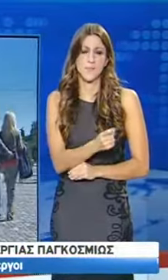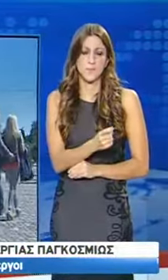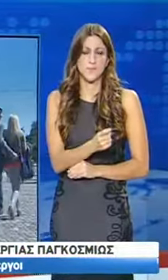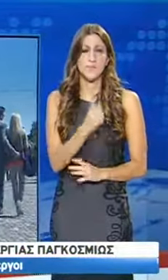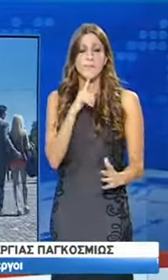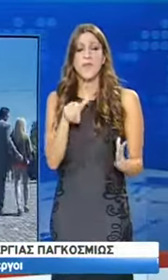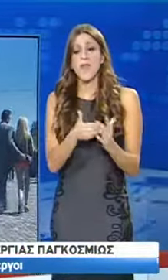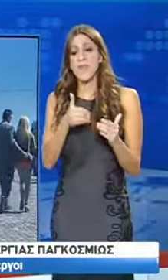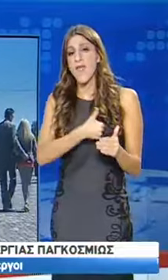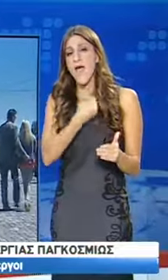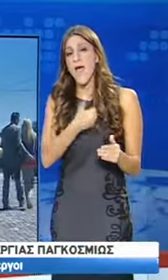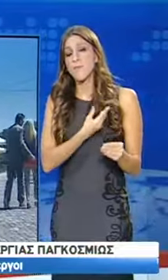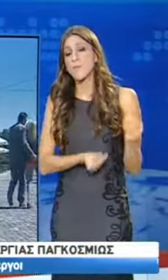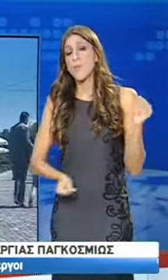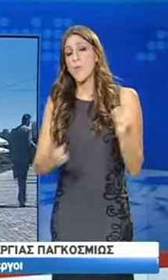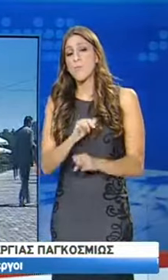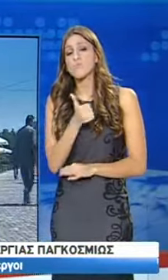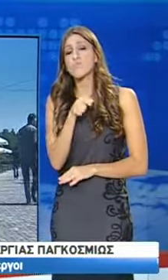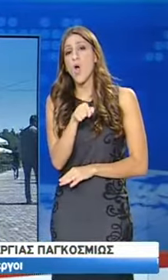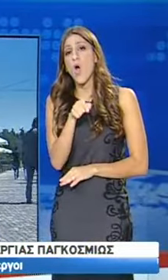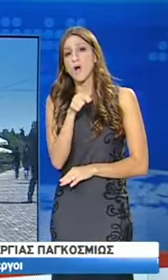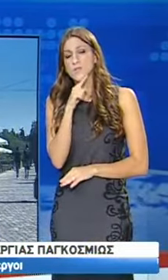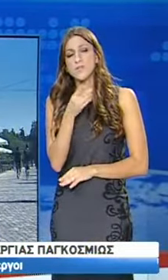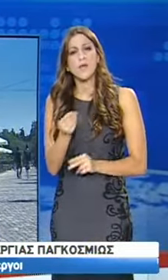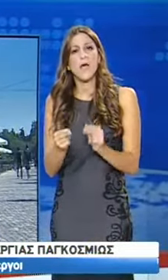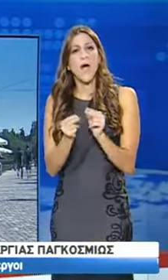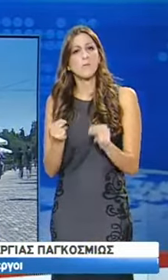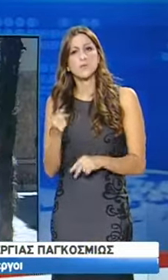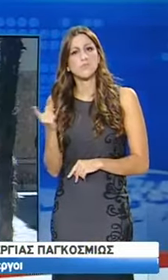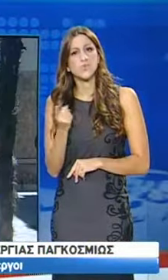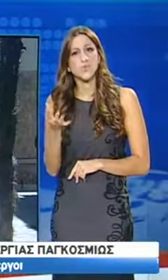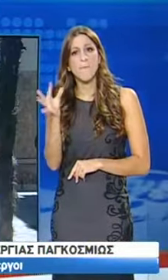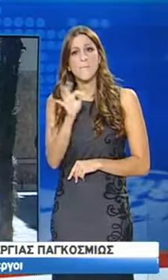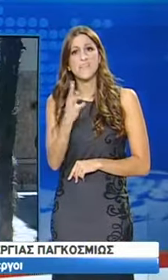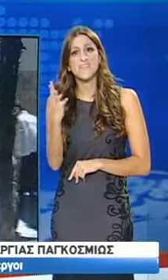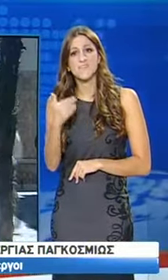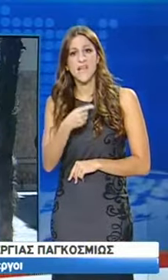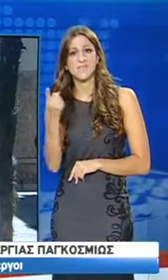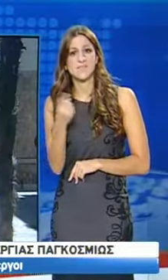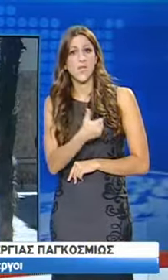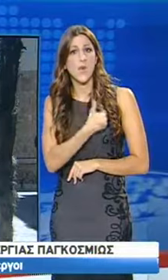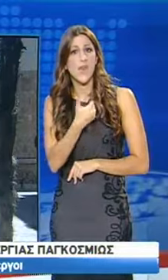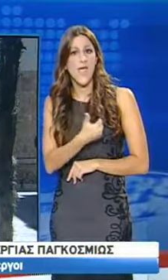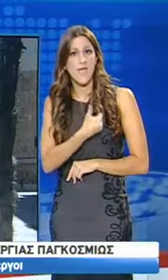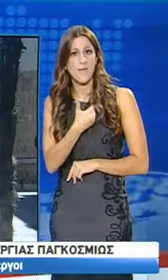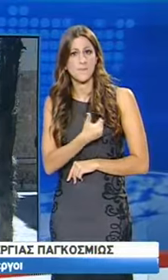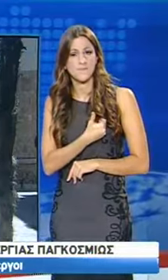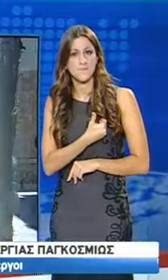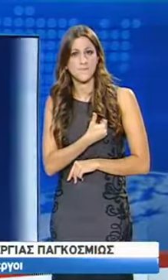τους νέους να είναι σταθερά το πλέον δοκιμαζόμενο μέρος του πληθυσμού με ανεργία που ξεπερνά το 54%.